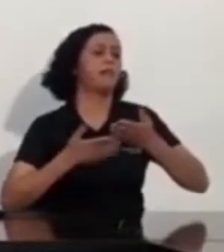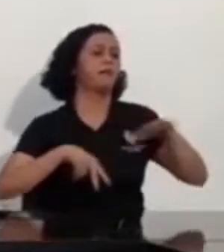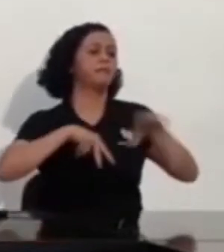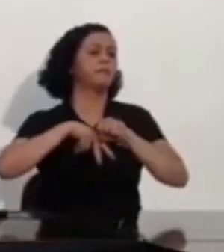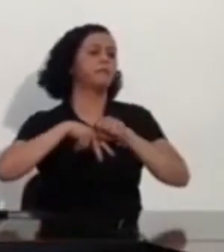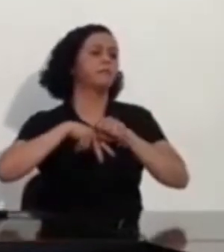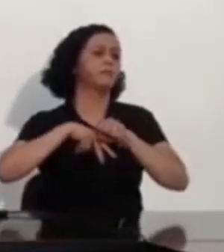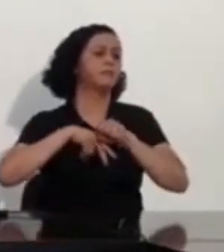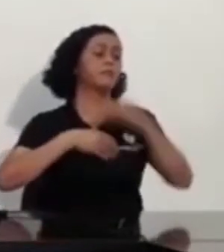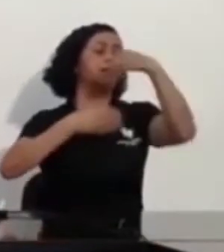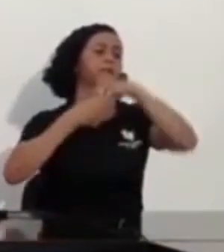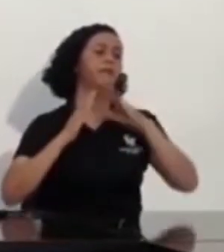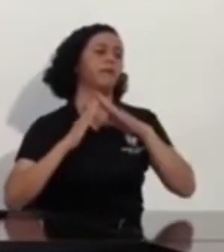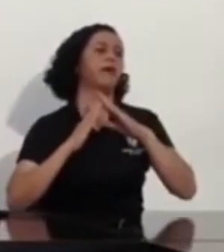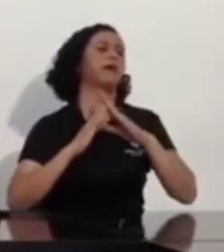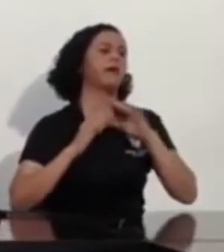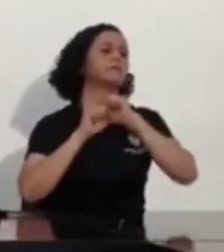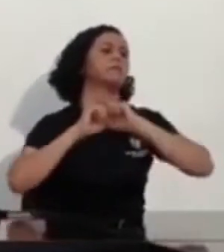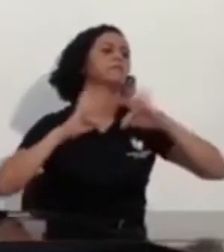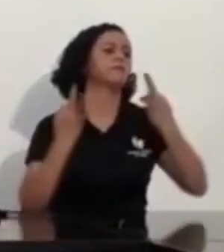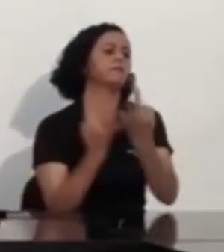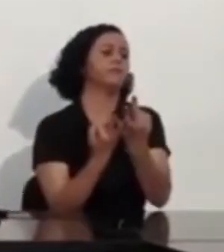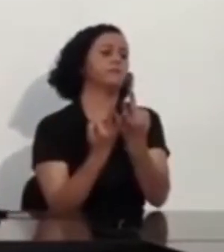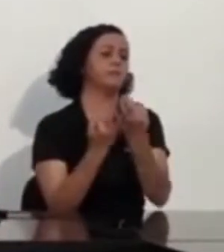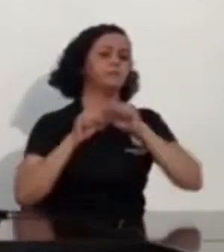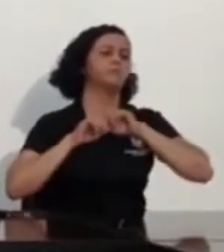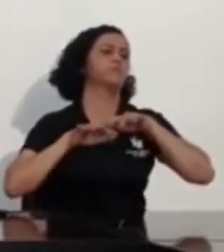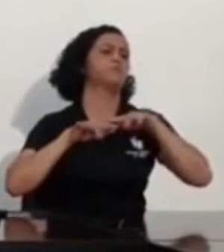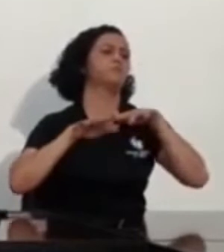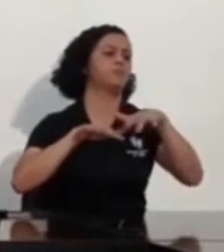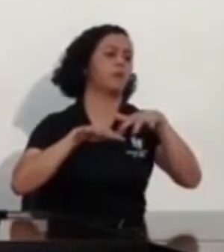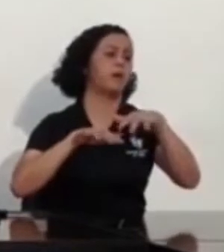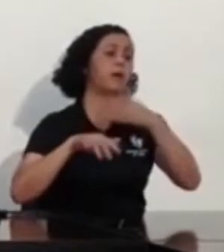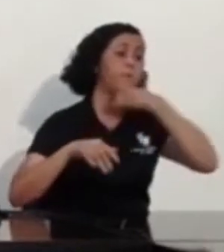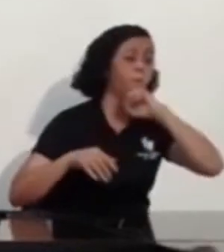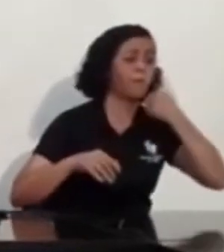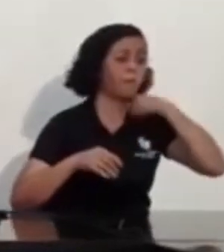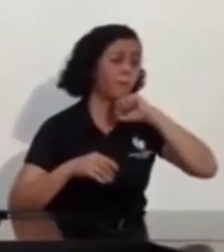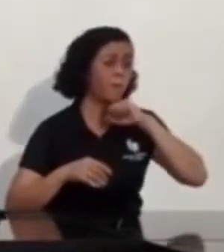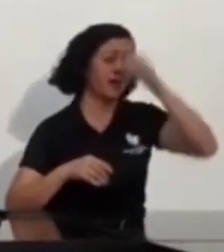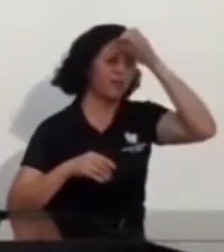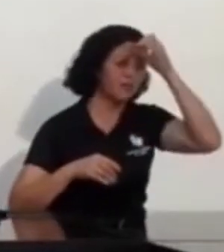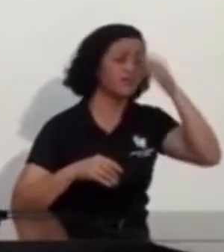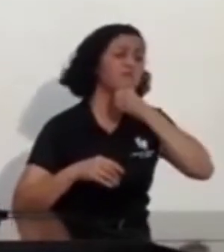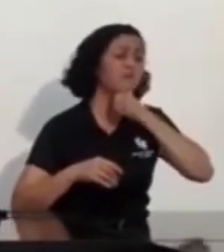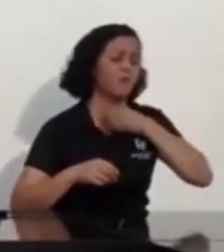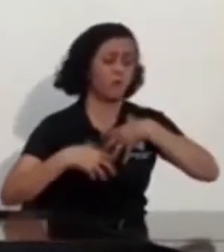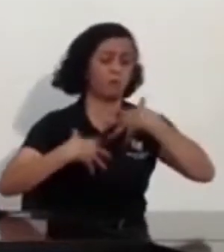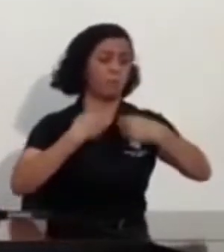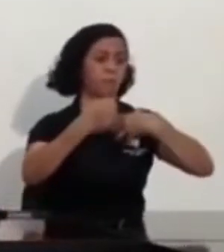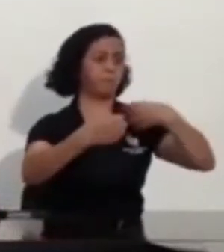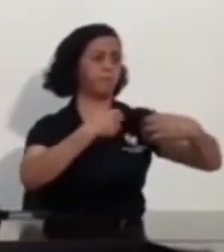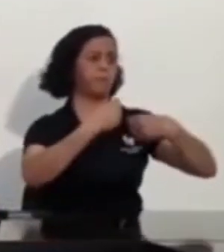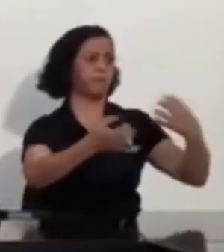de quem? Dos seus pais, dos seus avós, dos seus tios, que têm idade maior, ou além